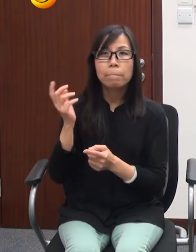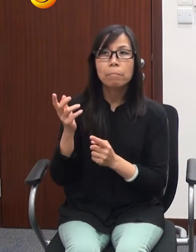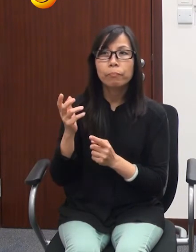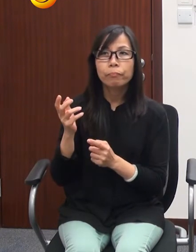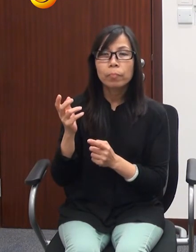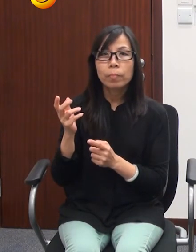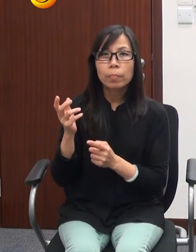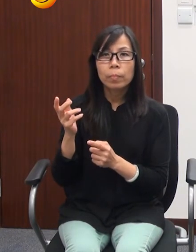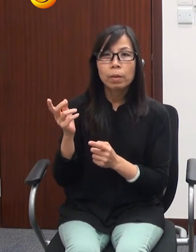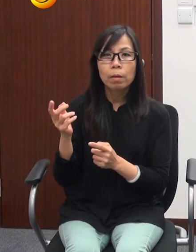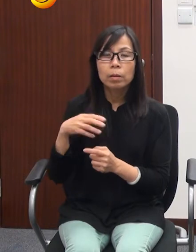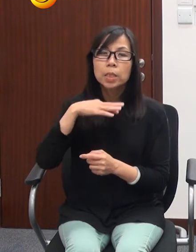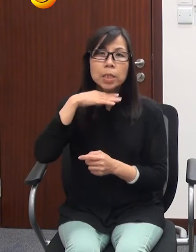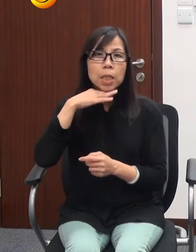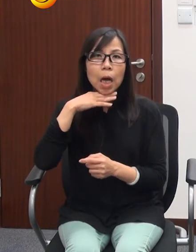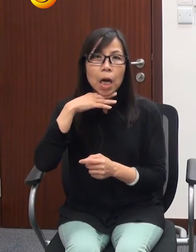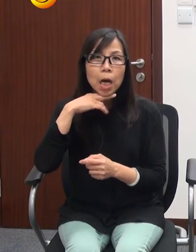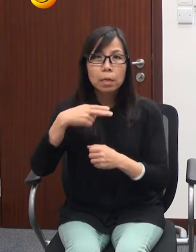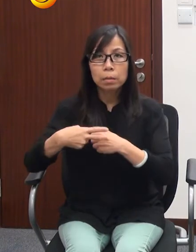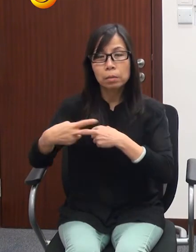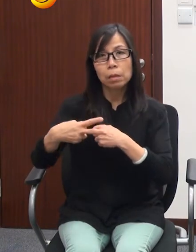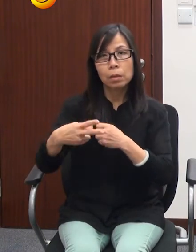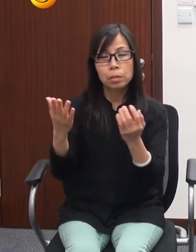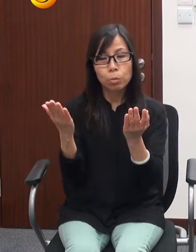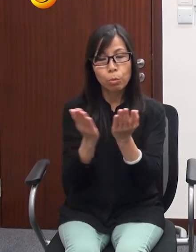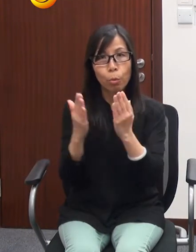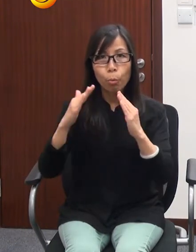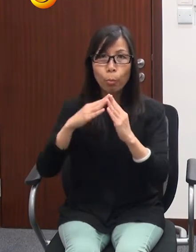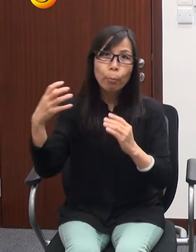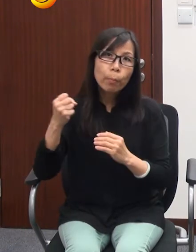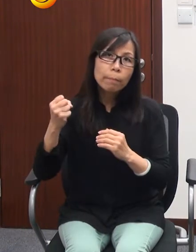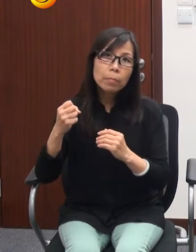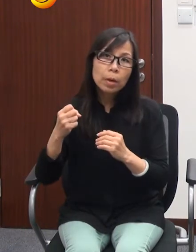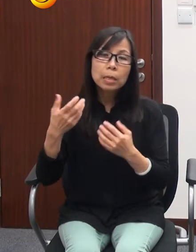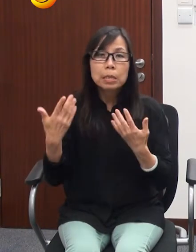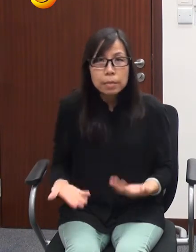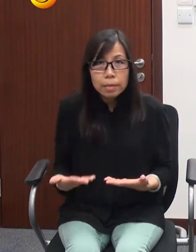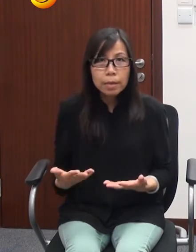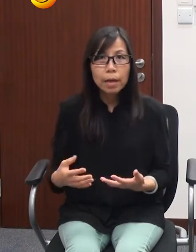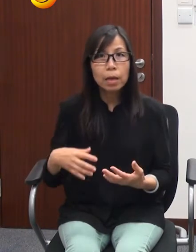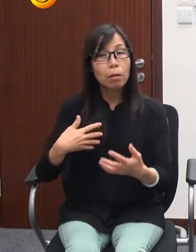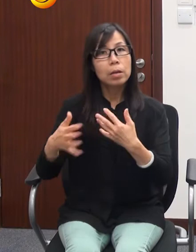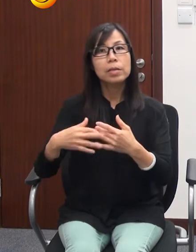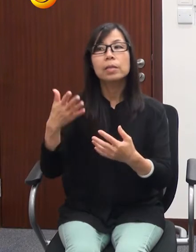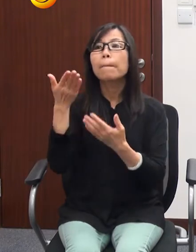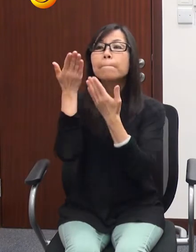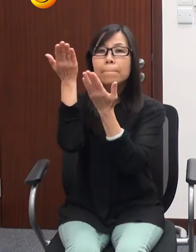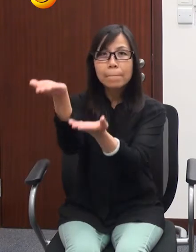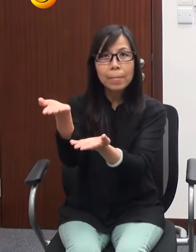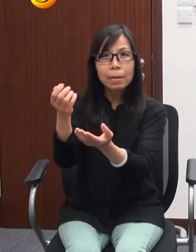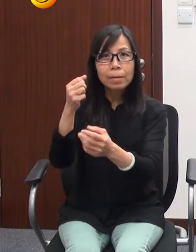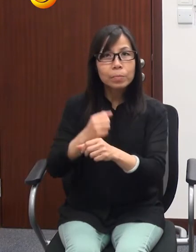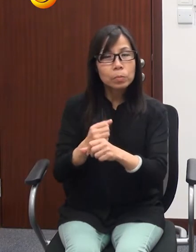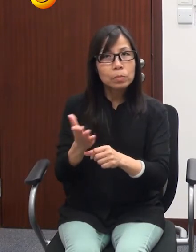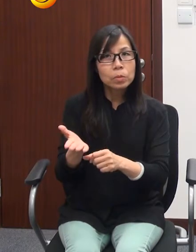副校嘅話，咁都唔知有咩搞。咁而家搞咗之後，而家即係有件事俾你搞啦。咁又冇辦法搞，呢個真係一個出現咗一個好大